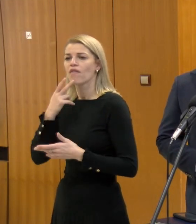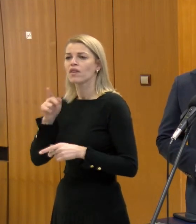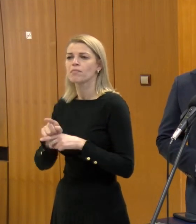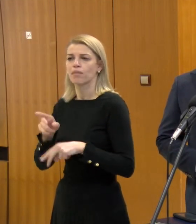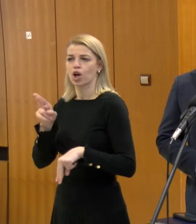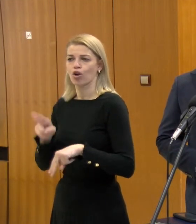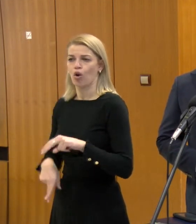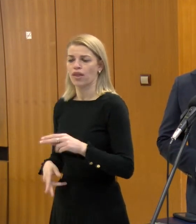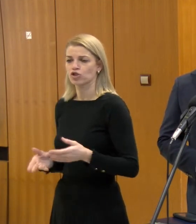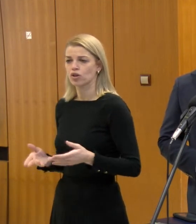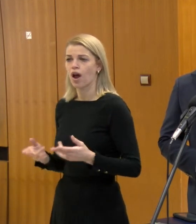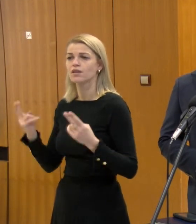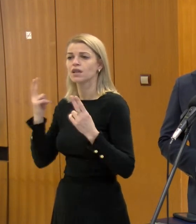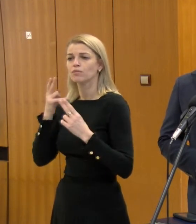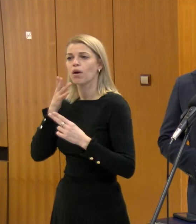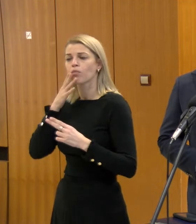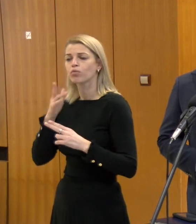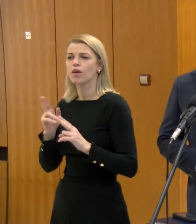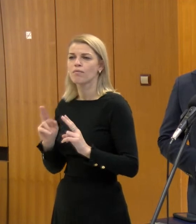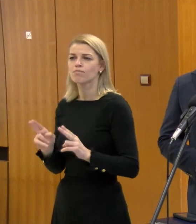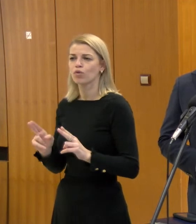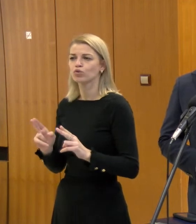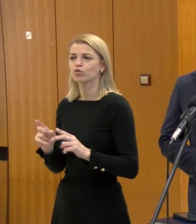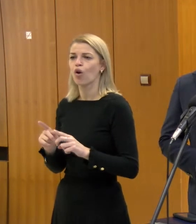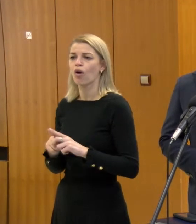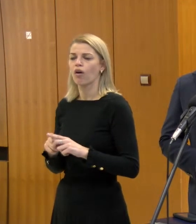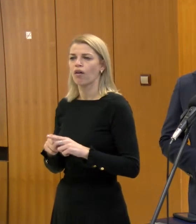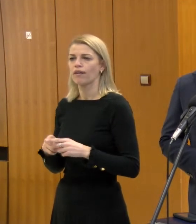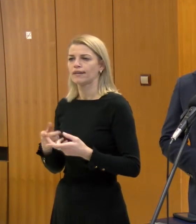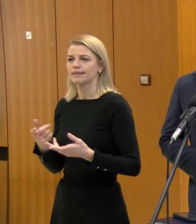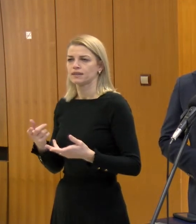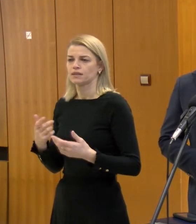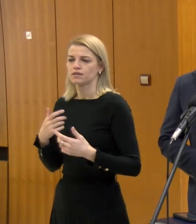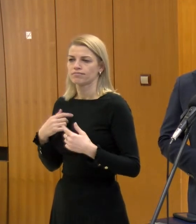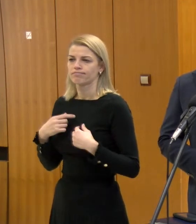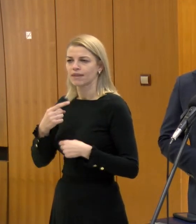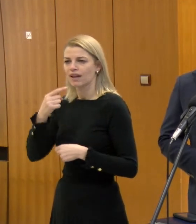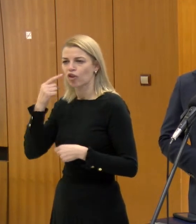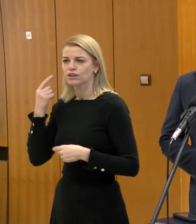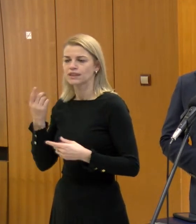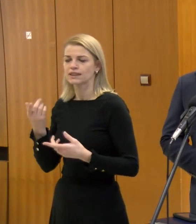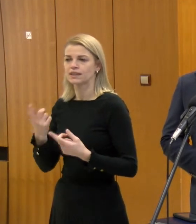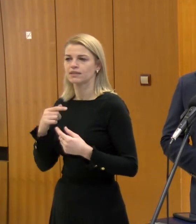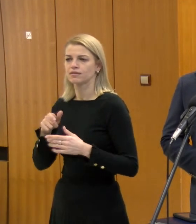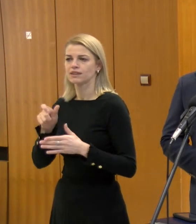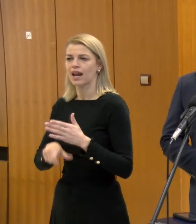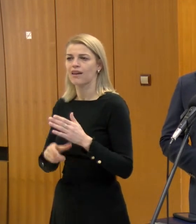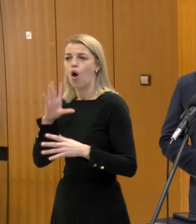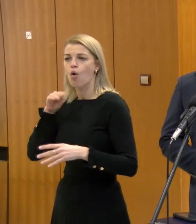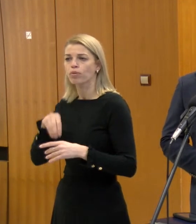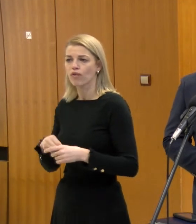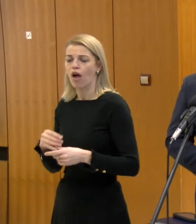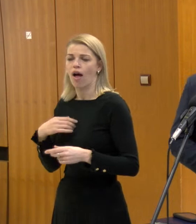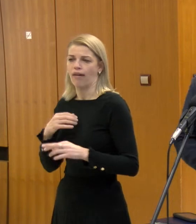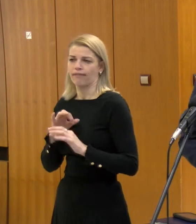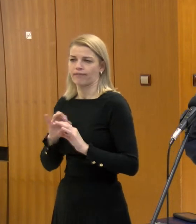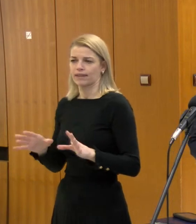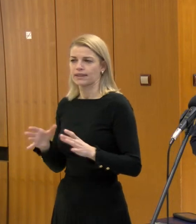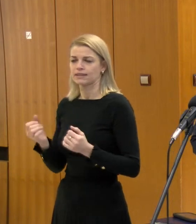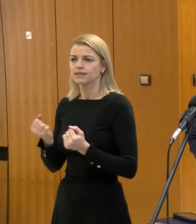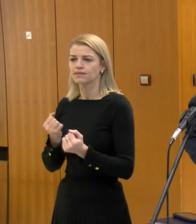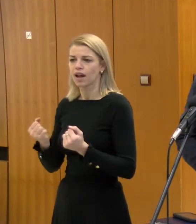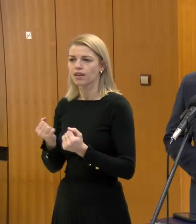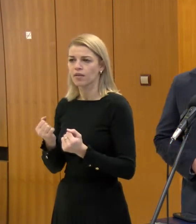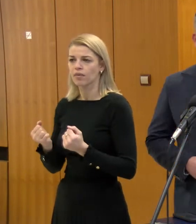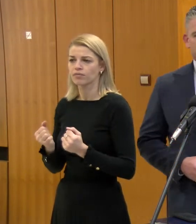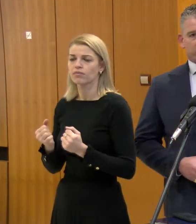konečné. Samozrejme, bude možno trošku nervozita na strane ubytovateľov, ale verím, že to zvládneme a takisto, ako sme to doteraz mali, takže